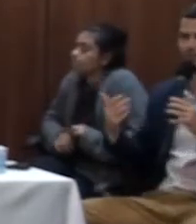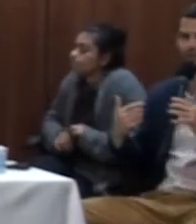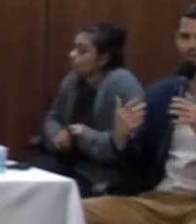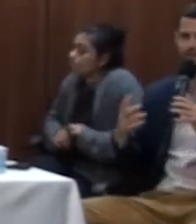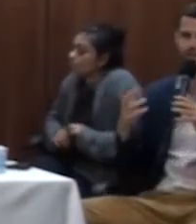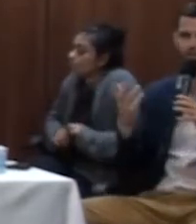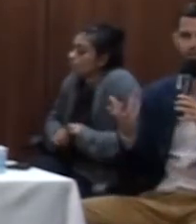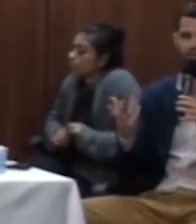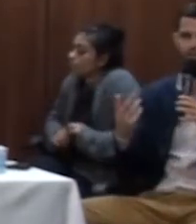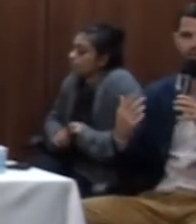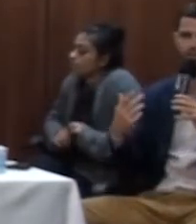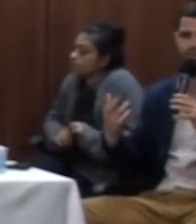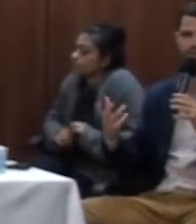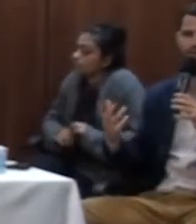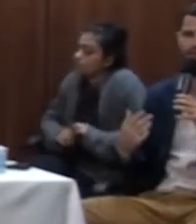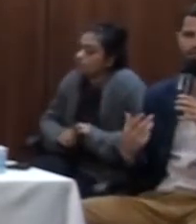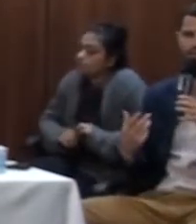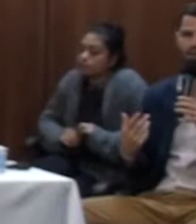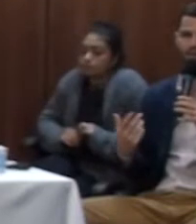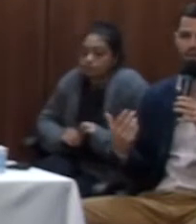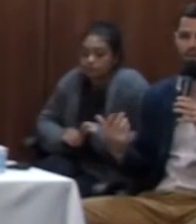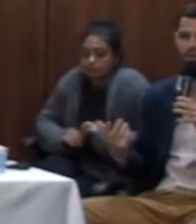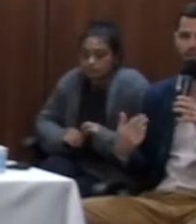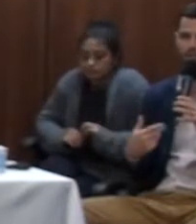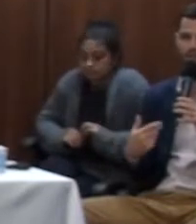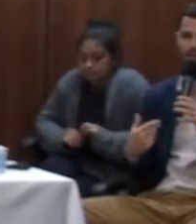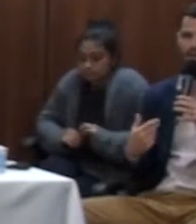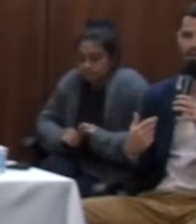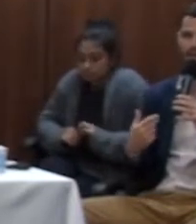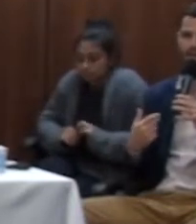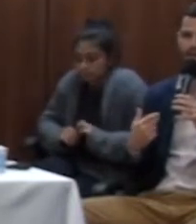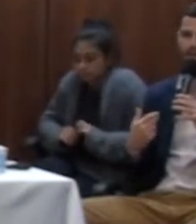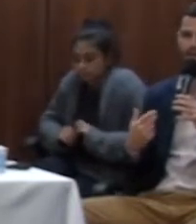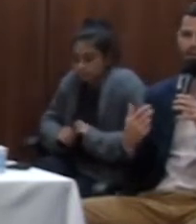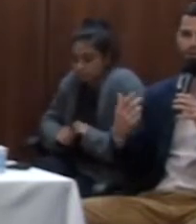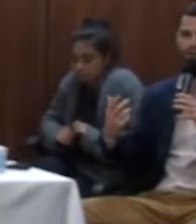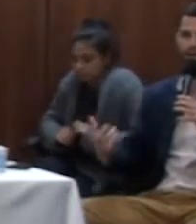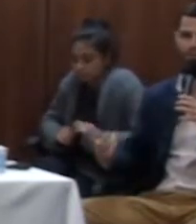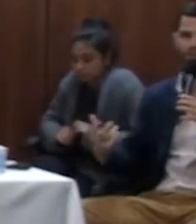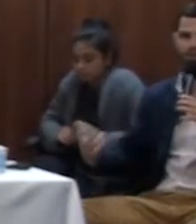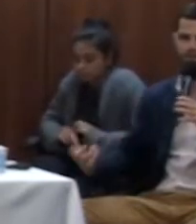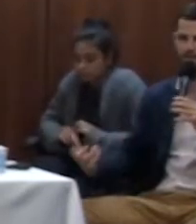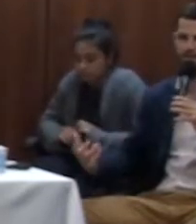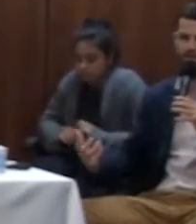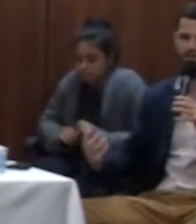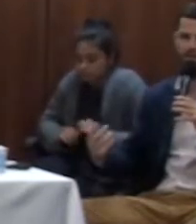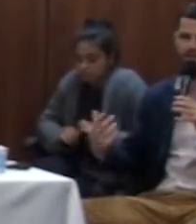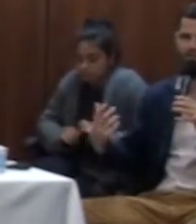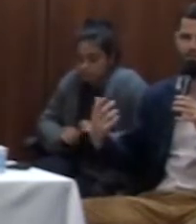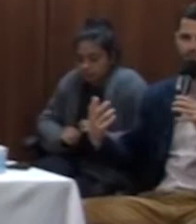eu falo porque às vezes a gente confunde, especialmente aqui em São Paulo, em que isso foi incorporado pelo HC